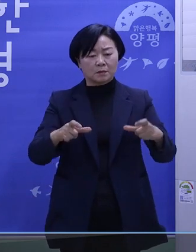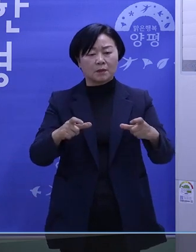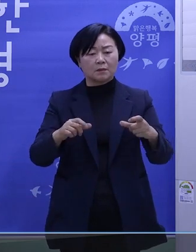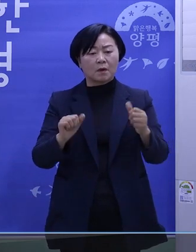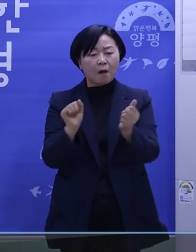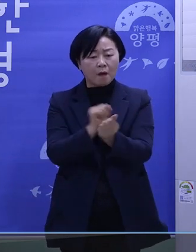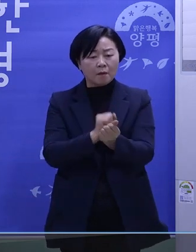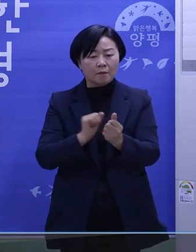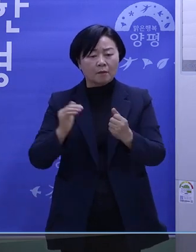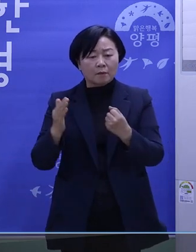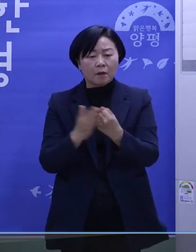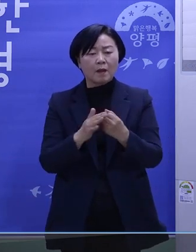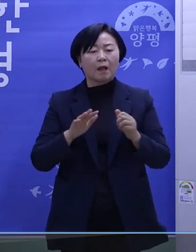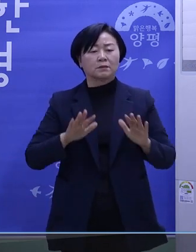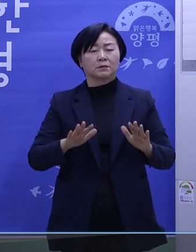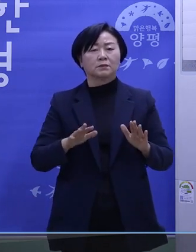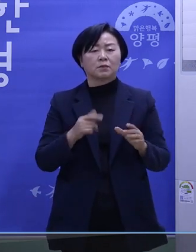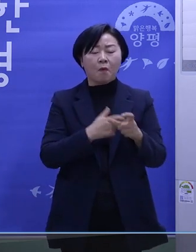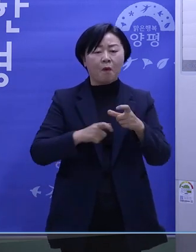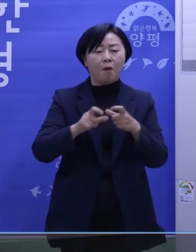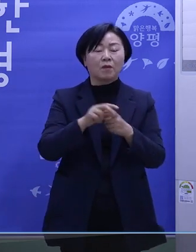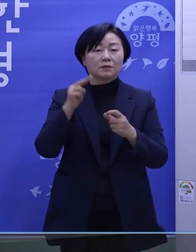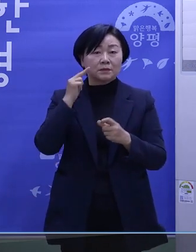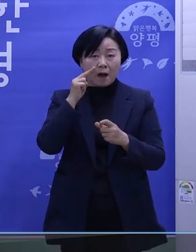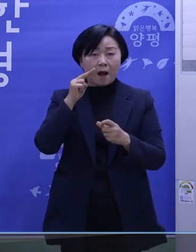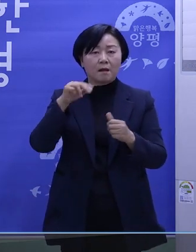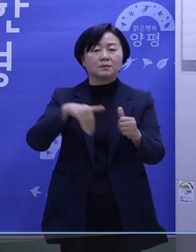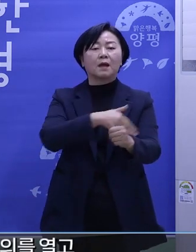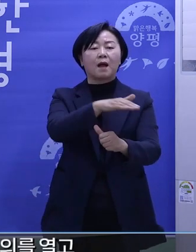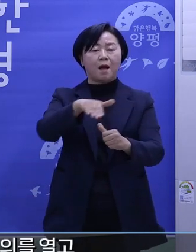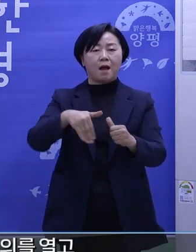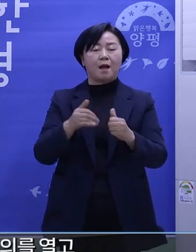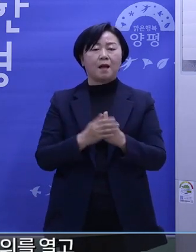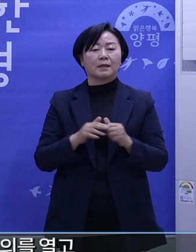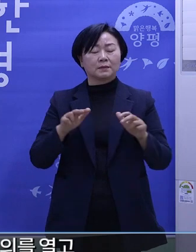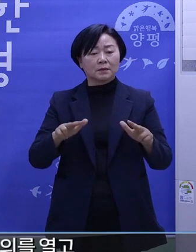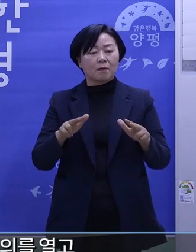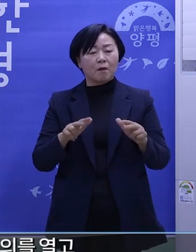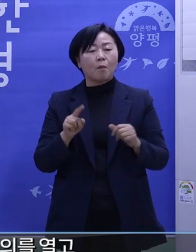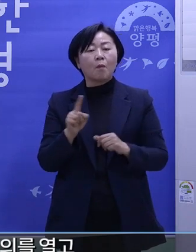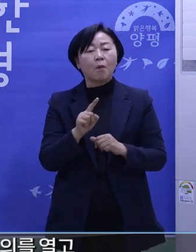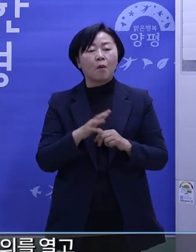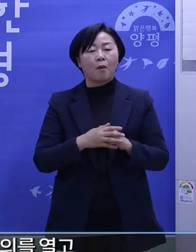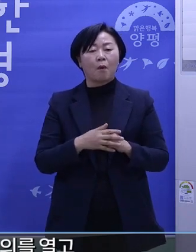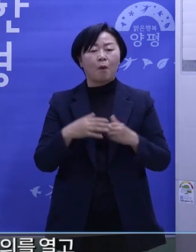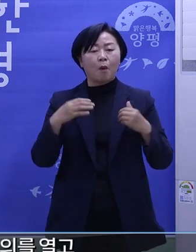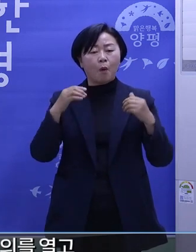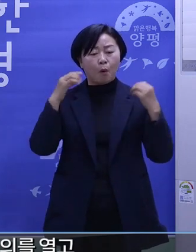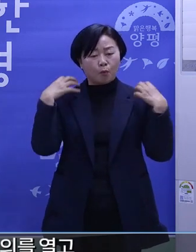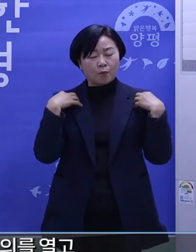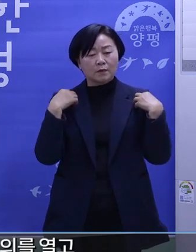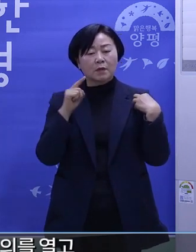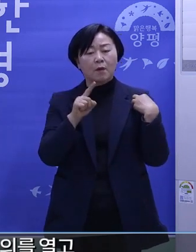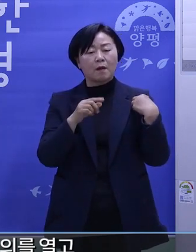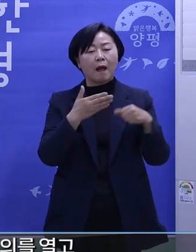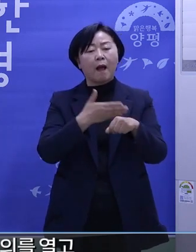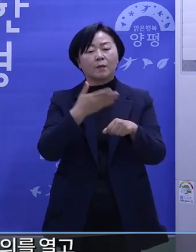대유행 상황보다 더욱 심각한 상황입니다. 이에 따라 군에서는 금일 오전